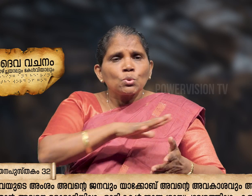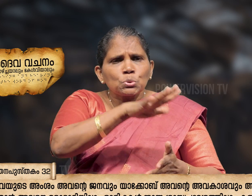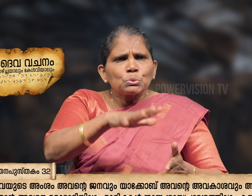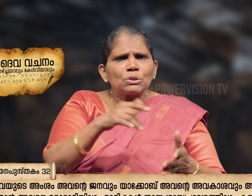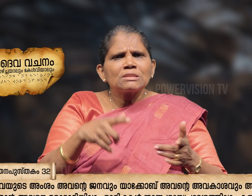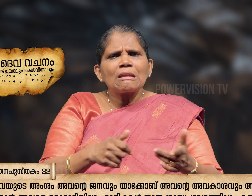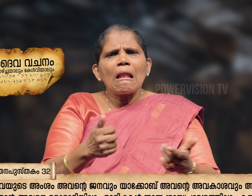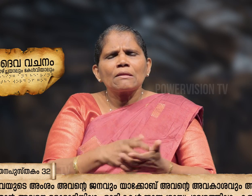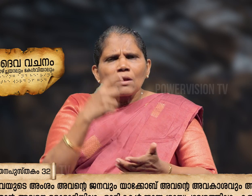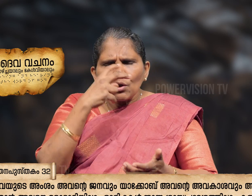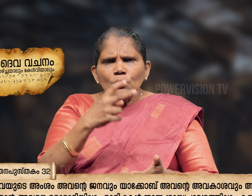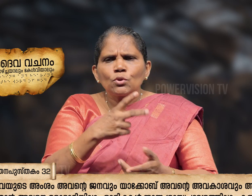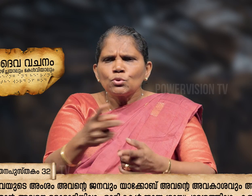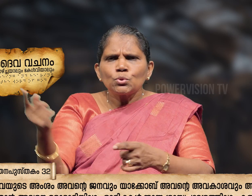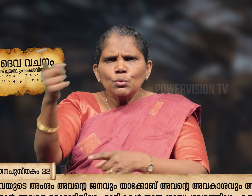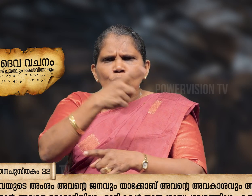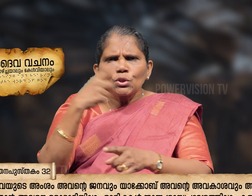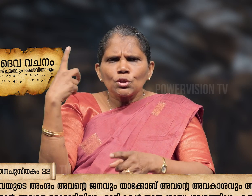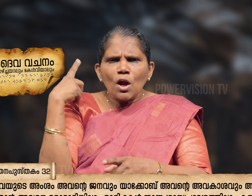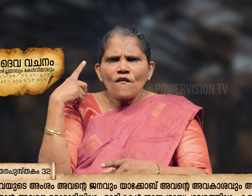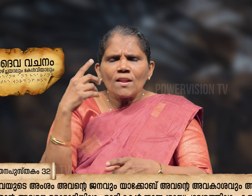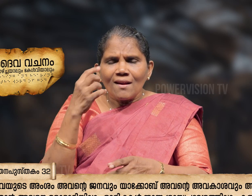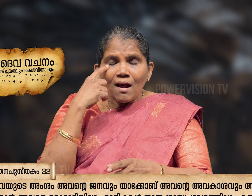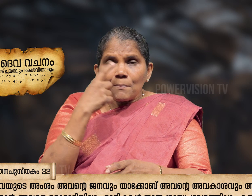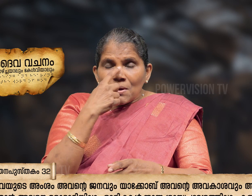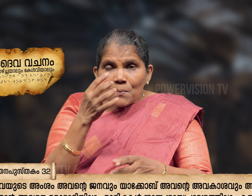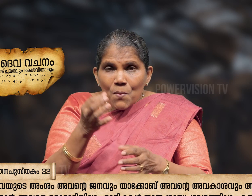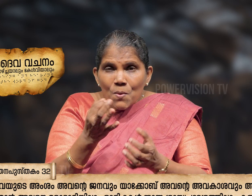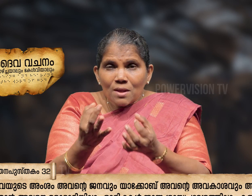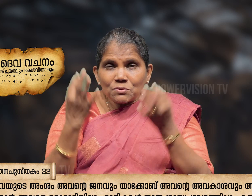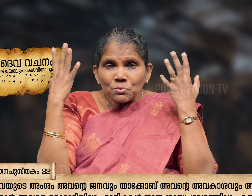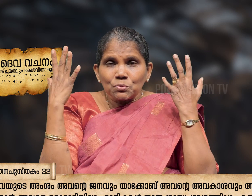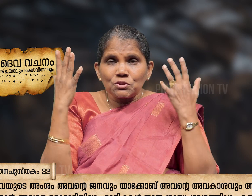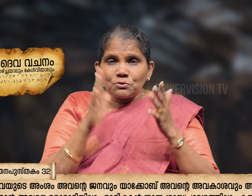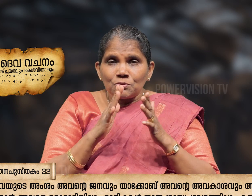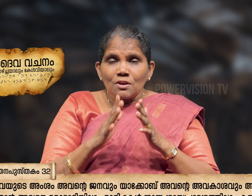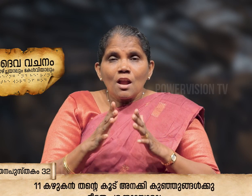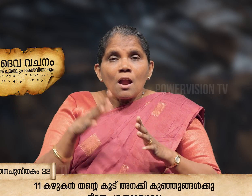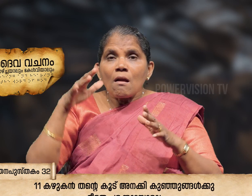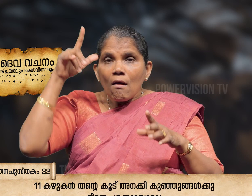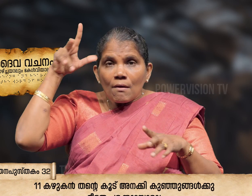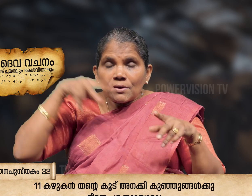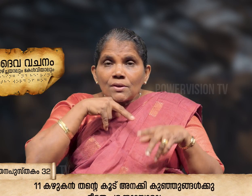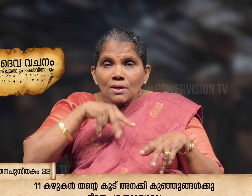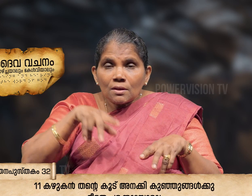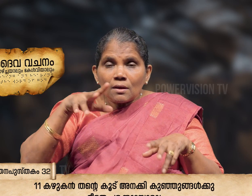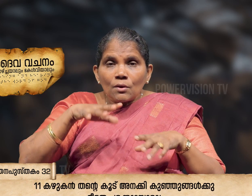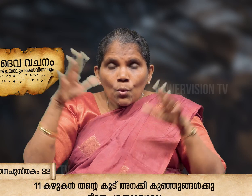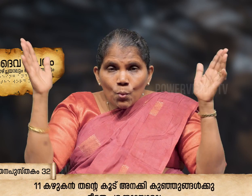കണ്ടു. അവനെ ചുറ്റി പരിപാലിച്ച് കൺമണി പോലെ അവനെ സൂക്ഷിച്ചു. കഴുകൻ തന്റെ കൂടനക്കി കുഞ്ഞുങ്ങൾക്ക്